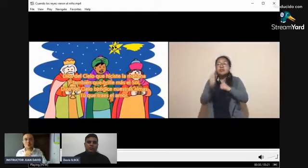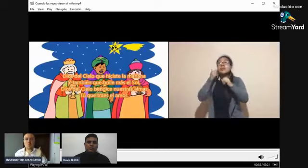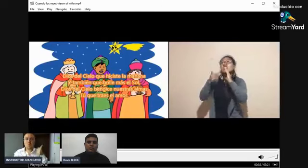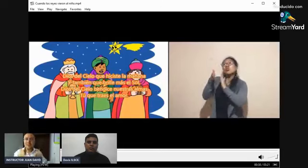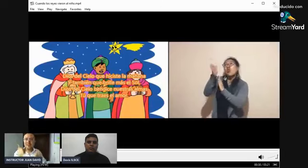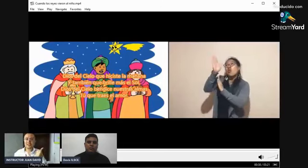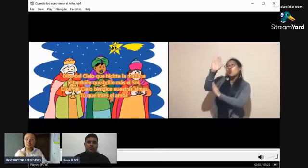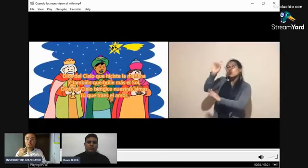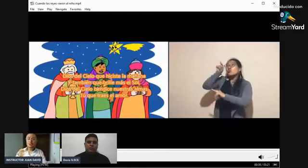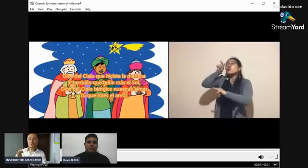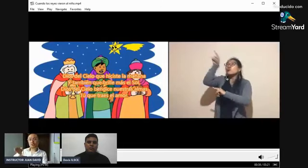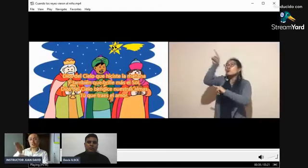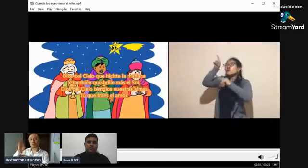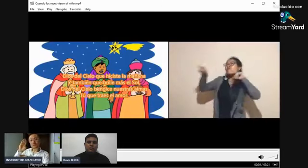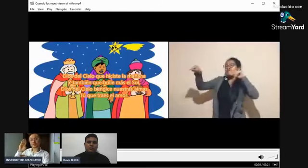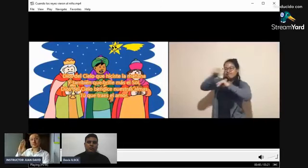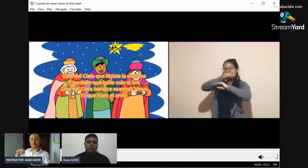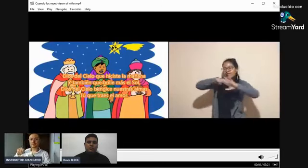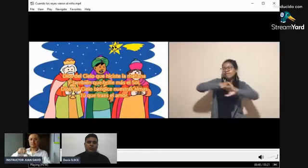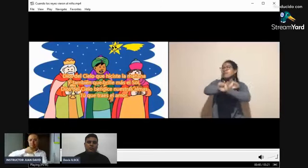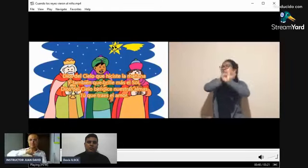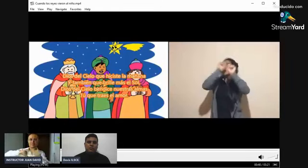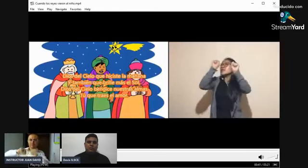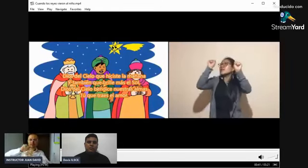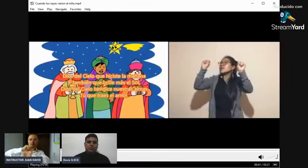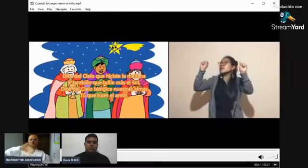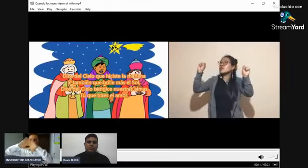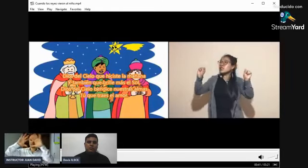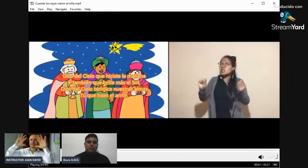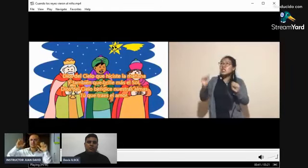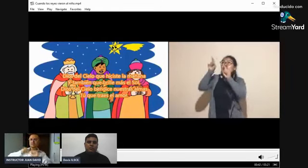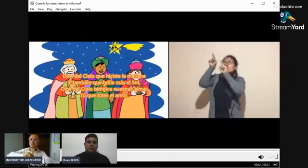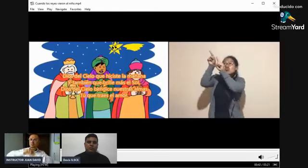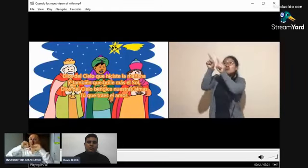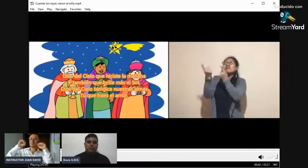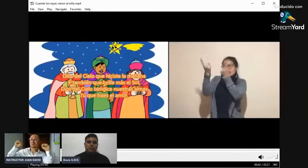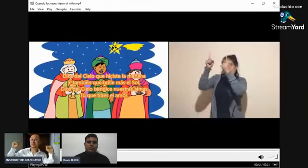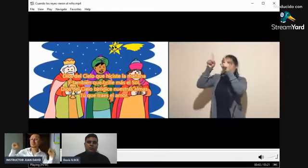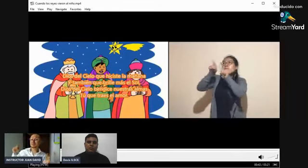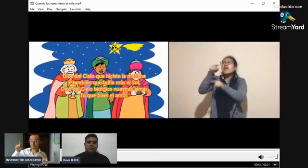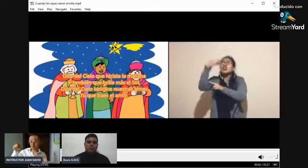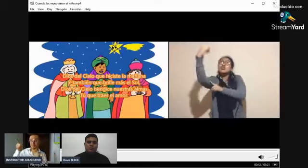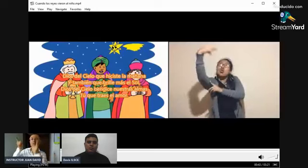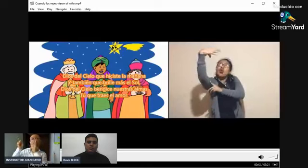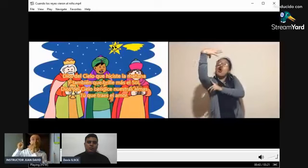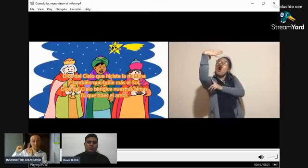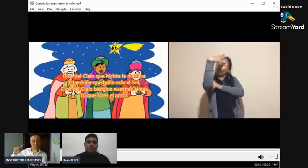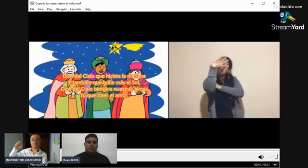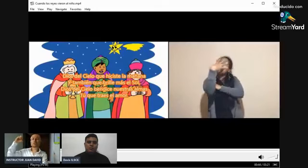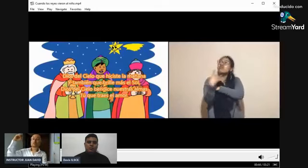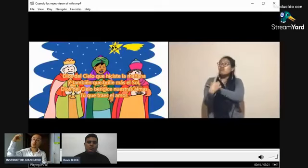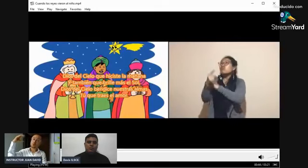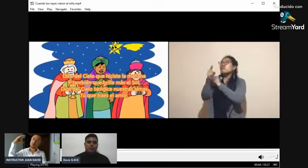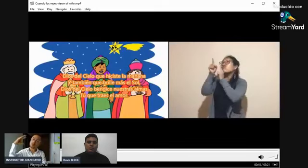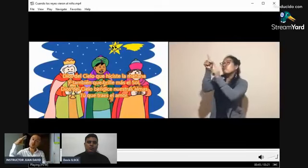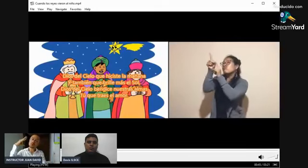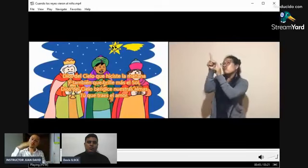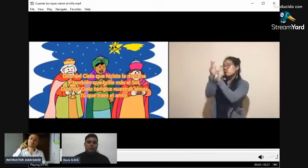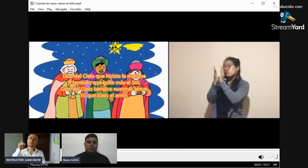Dios del cielo, que hiciste la mañana y también que brille más el sol. Dios